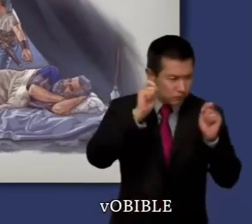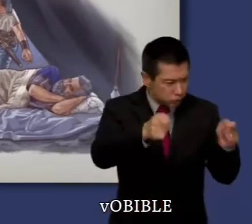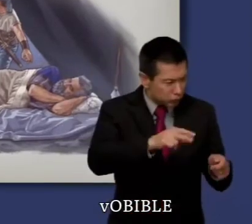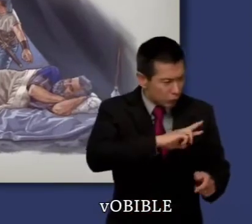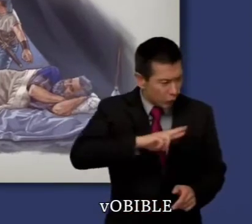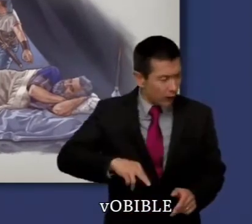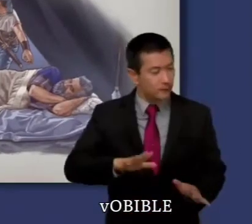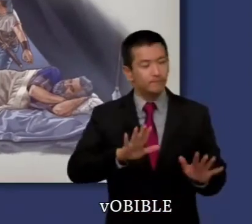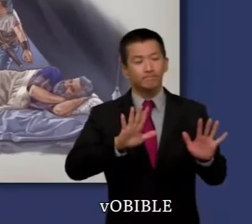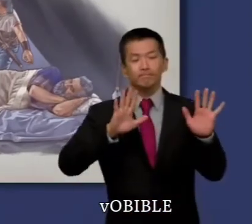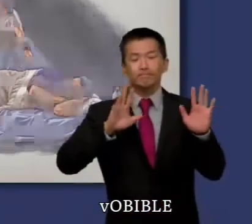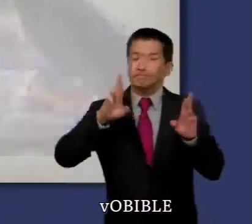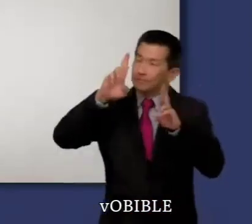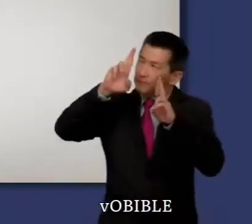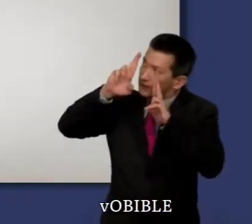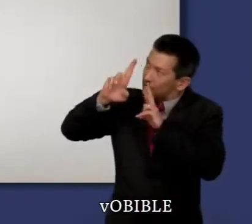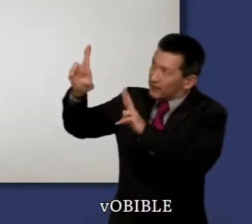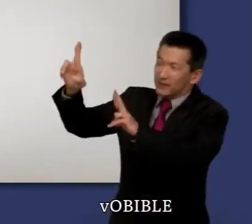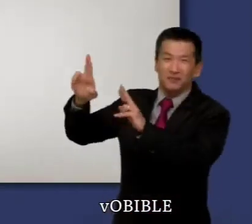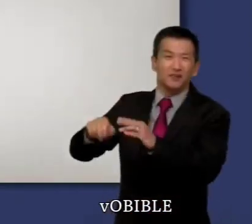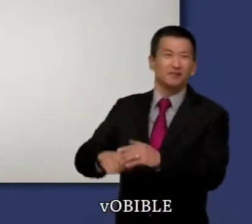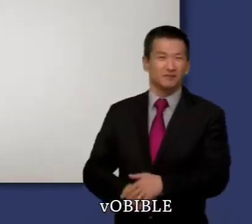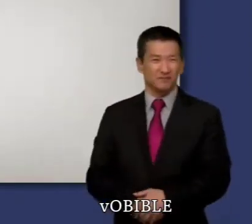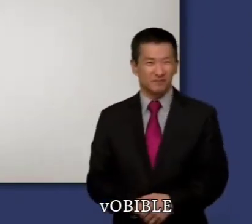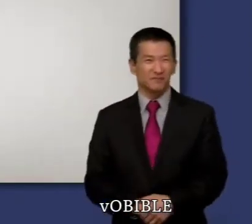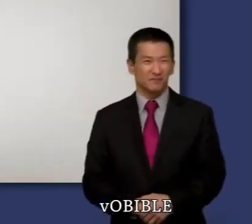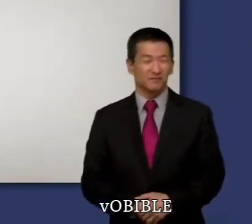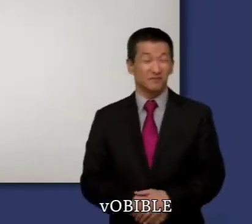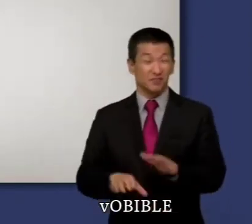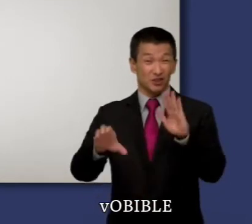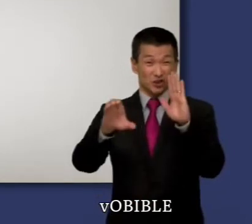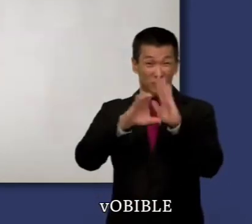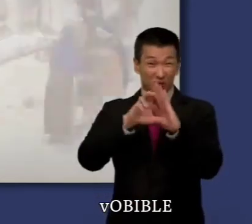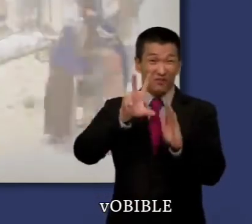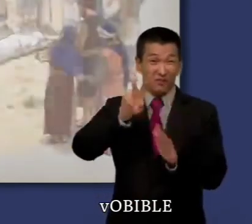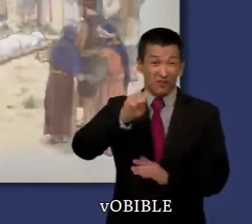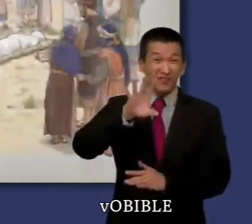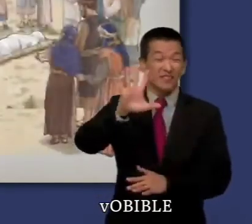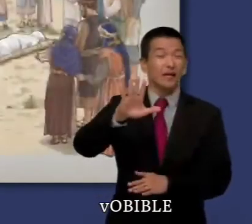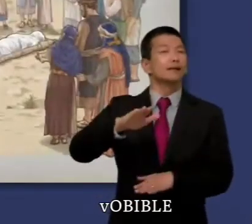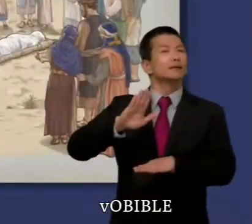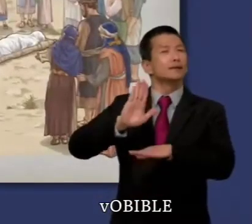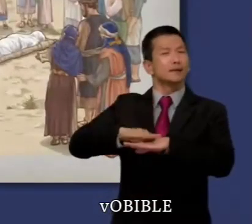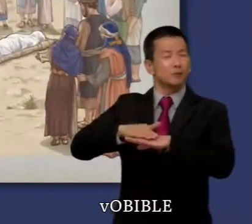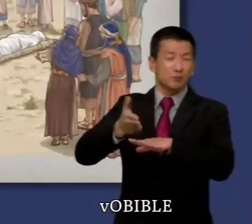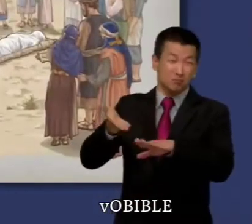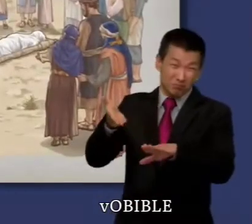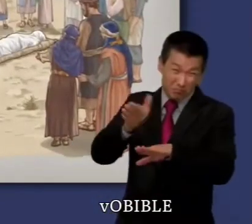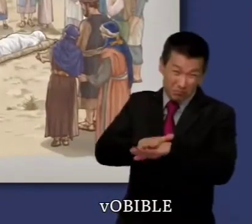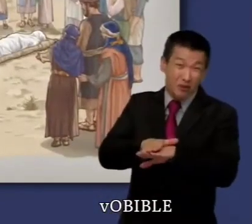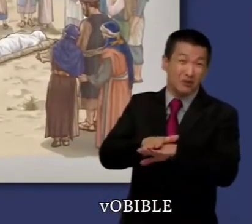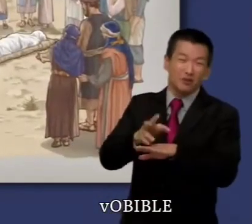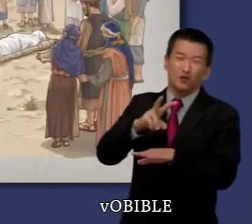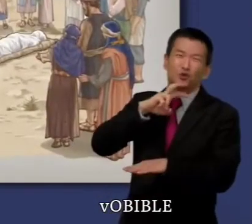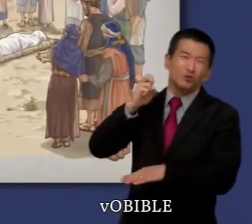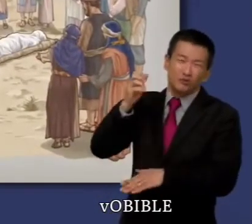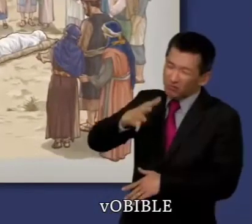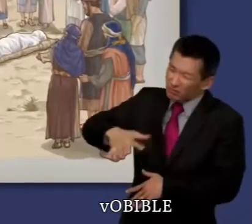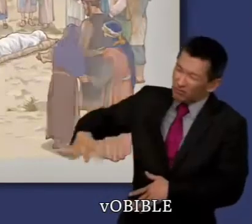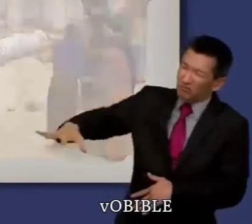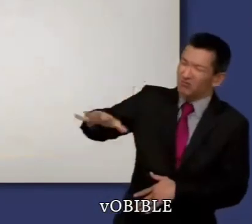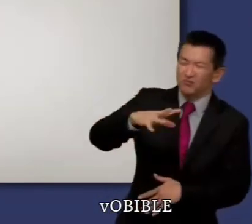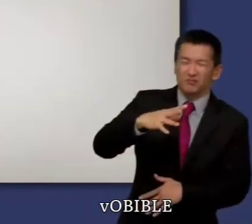Le saviez-vous ? 1 Samuel contient de précieuses leçons au sujet de la foi et de l'obéissance.